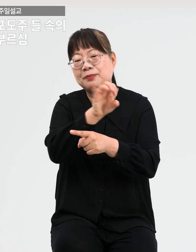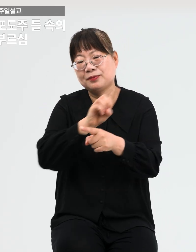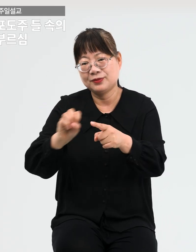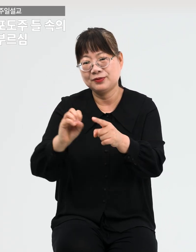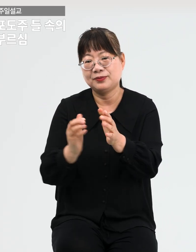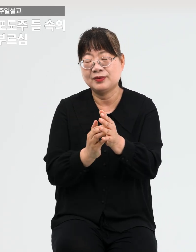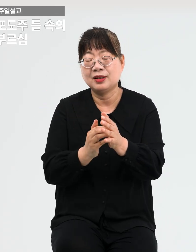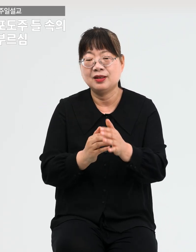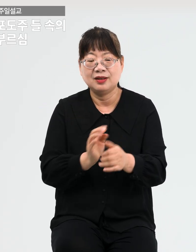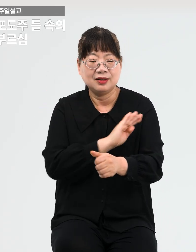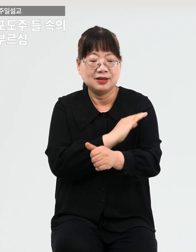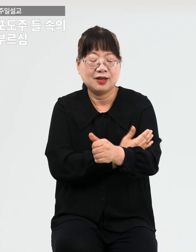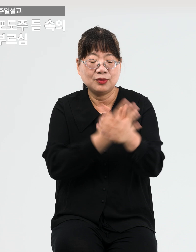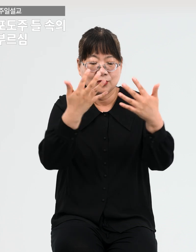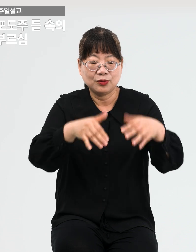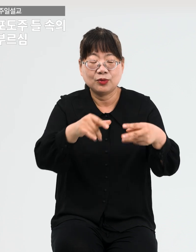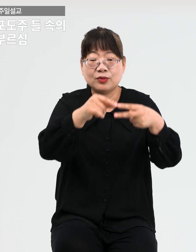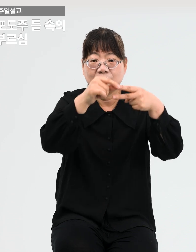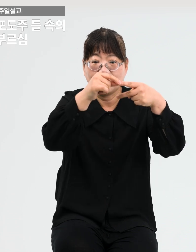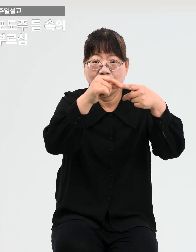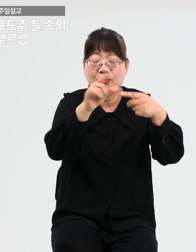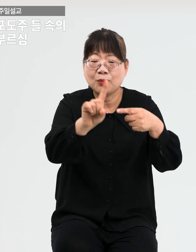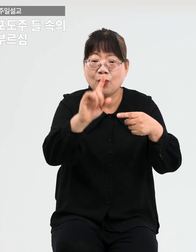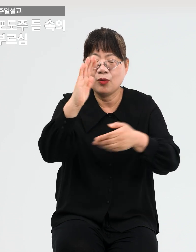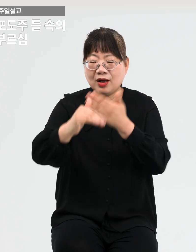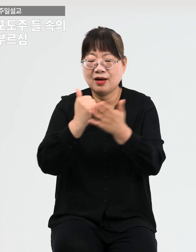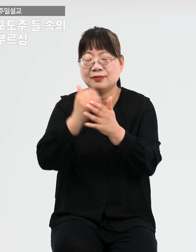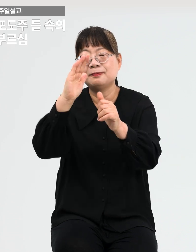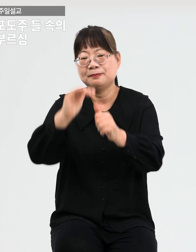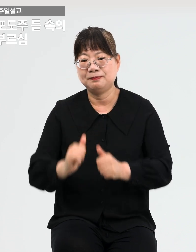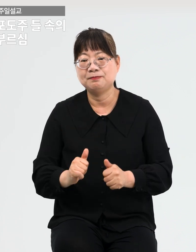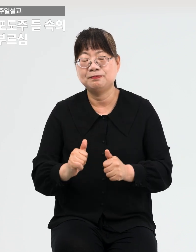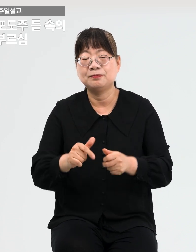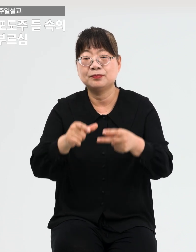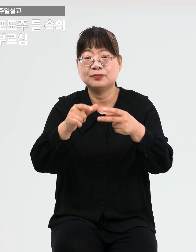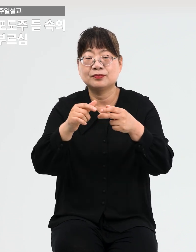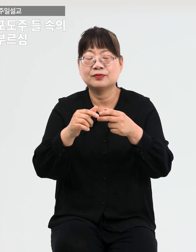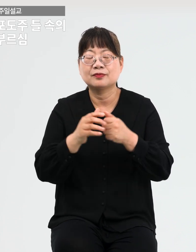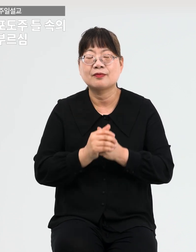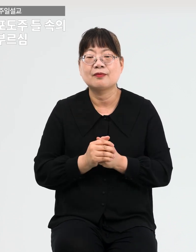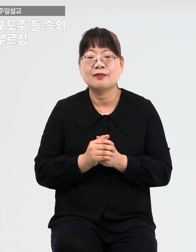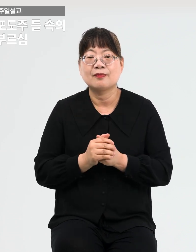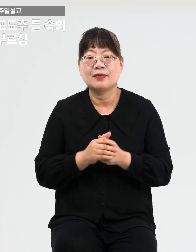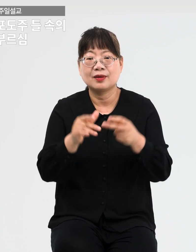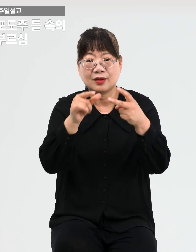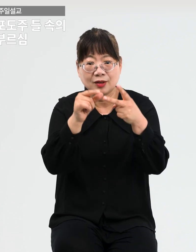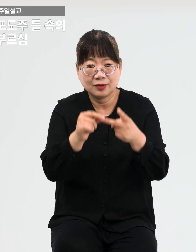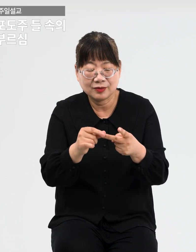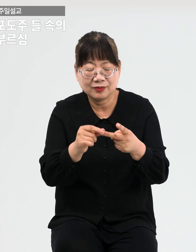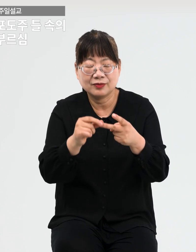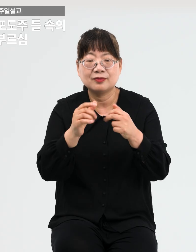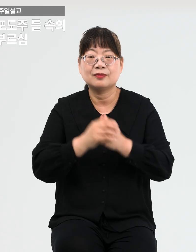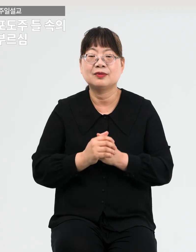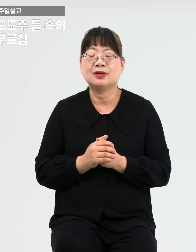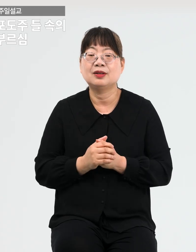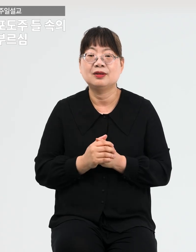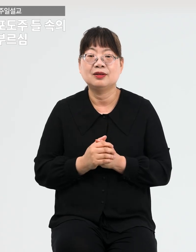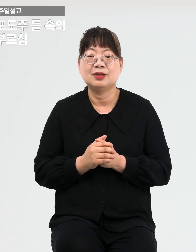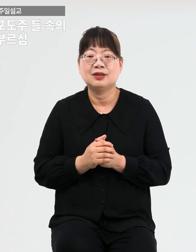자격의 세 가지. 첫째, 하나님의 부르심. 이게 자격입니다. 두